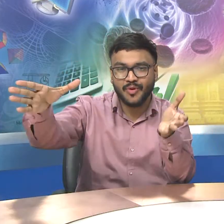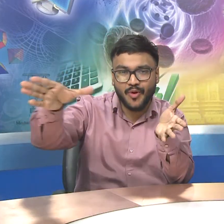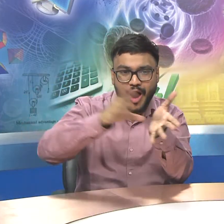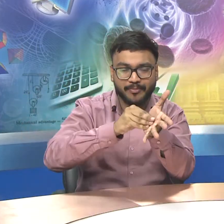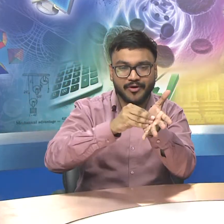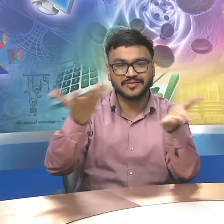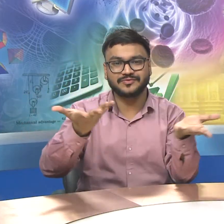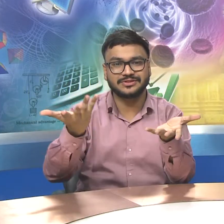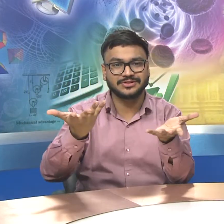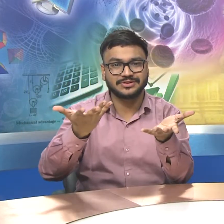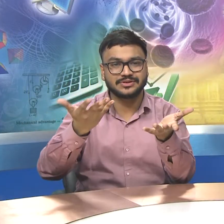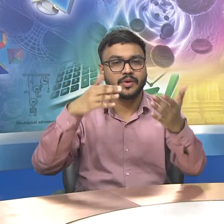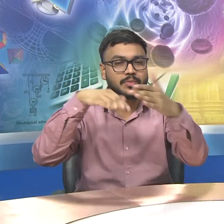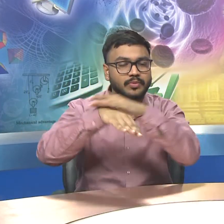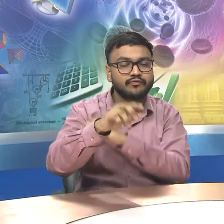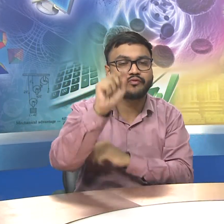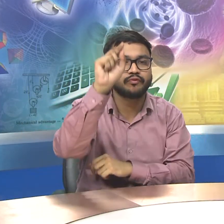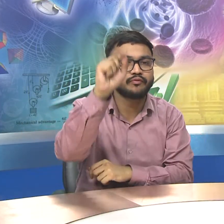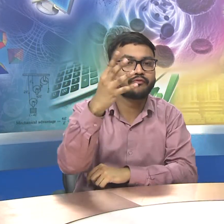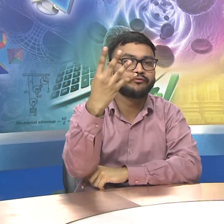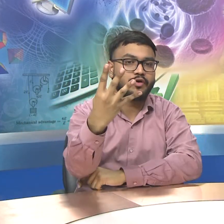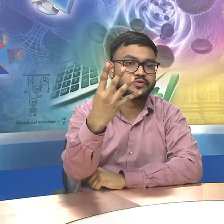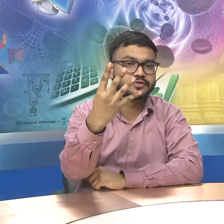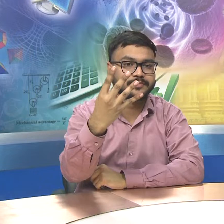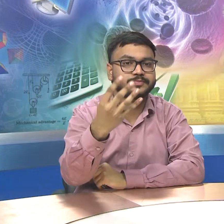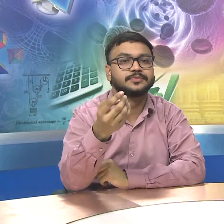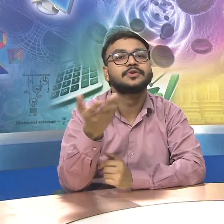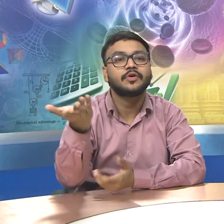Question 1. Give 4 examples of iconic signs.